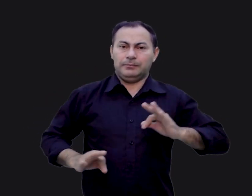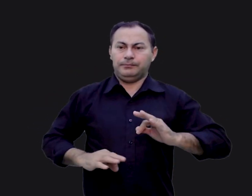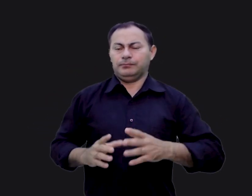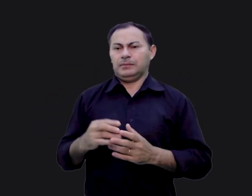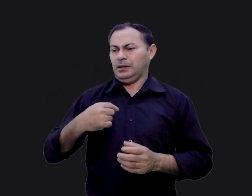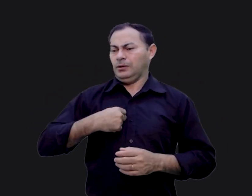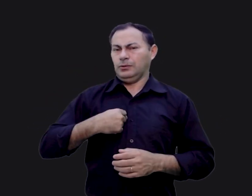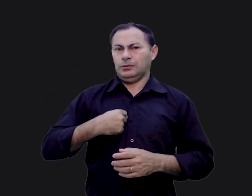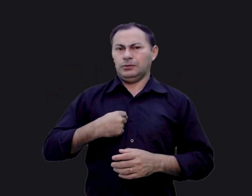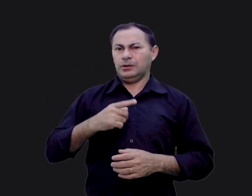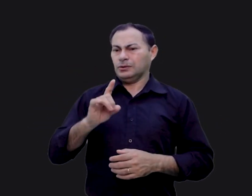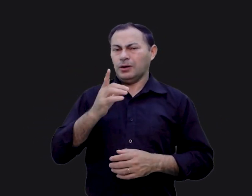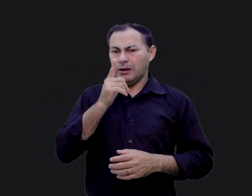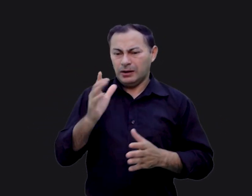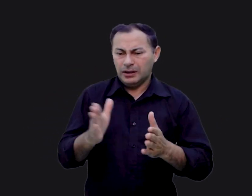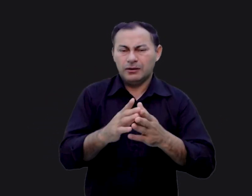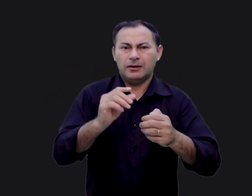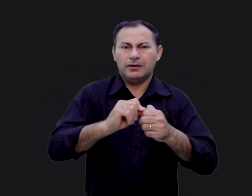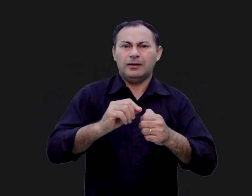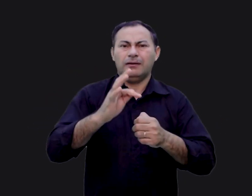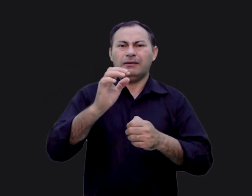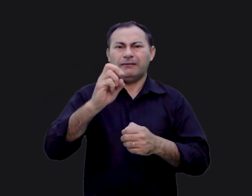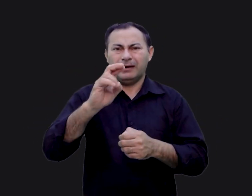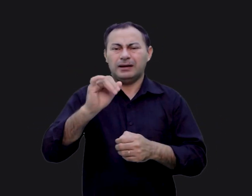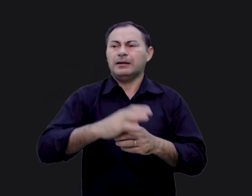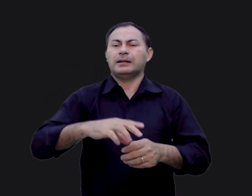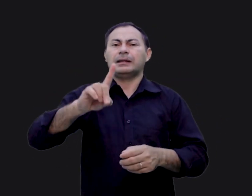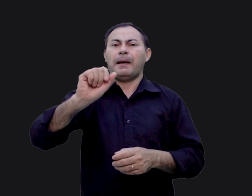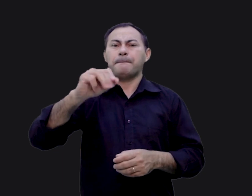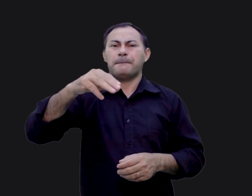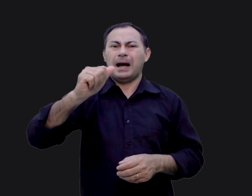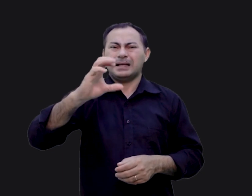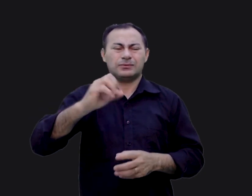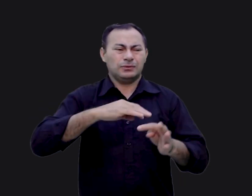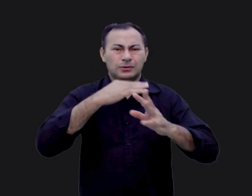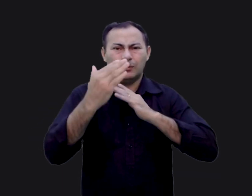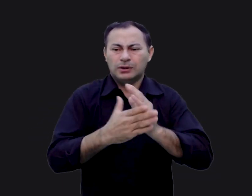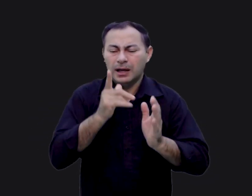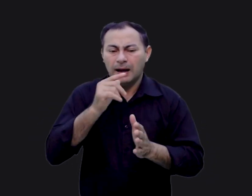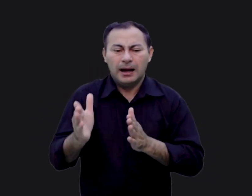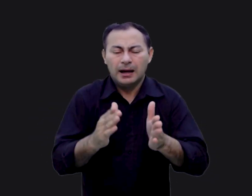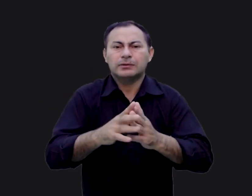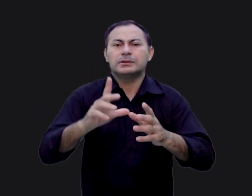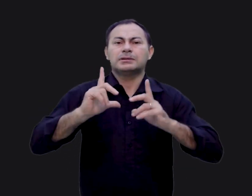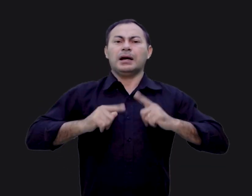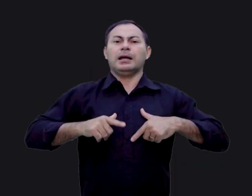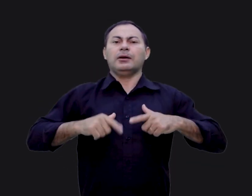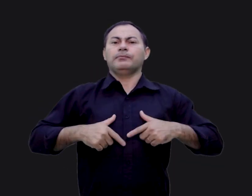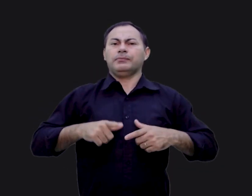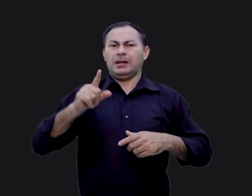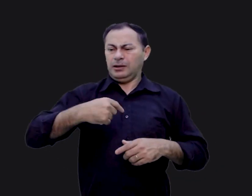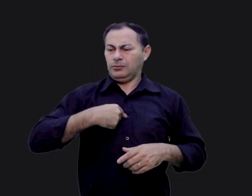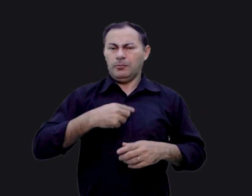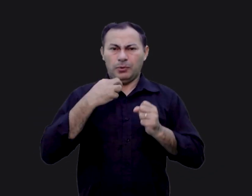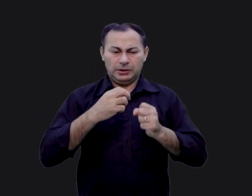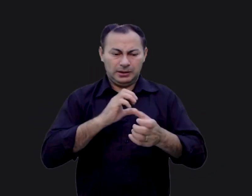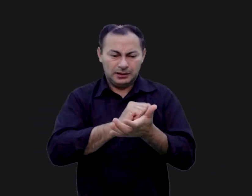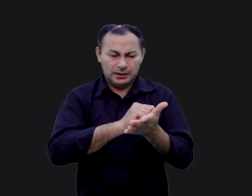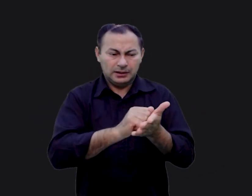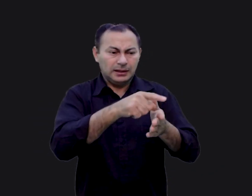lepra. Não são os rios Abana e Farfar em Damasco melhores do que todas as águas de Israel? Será que eu não poderia